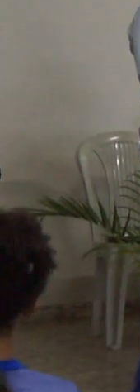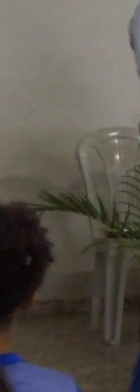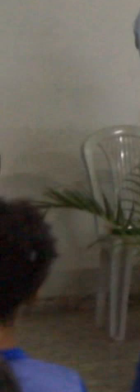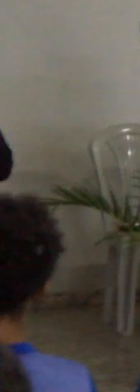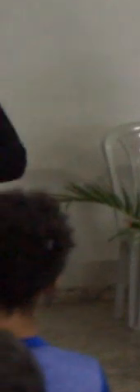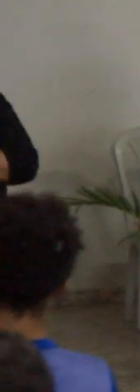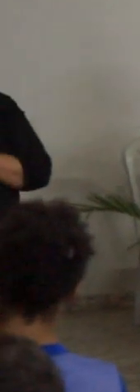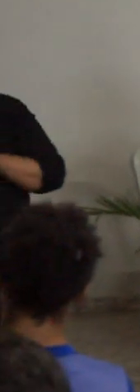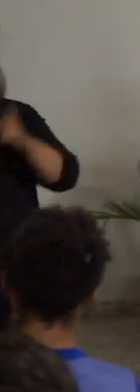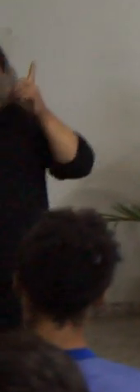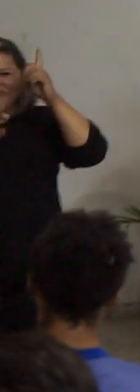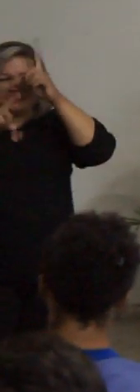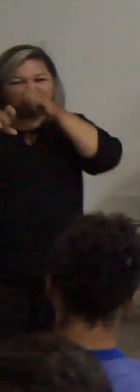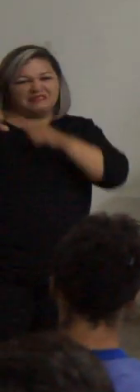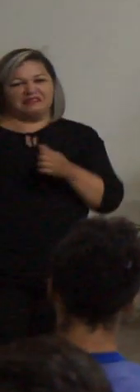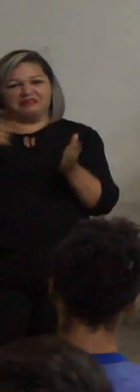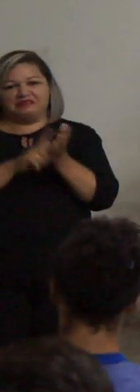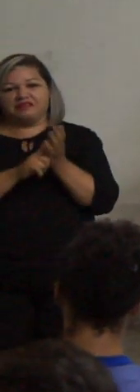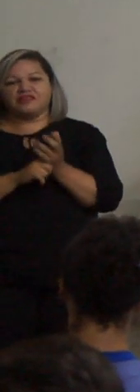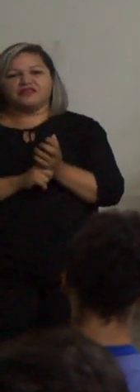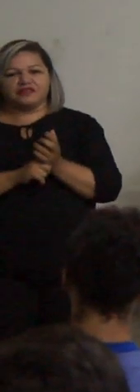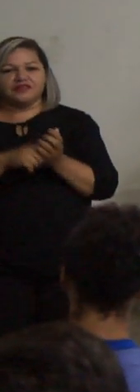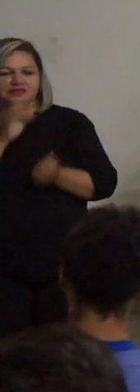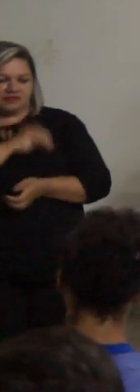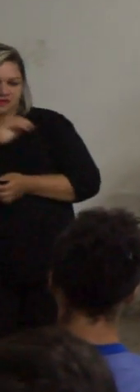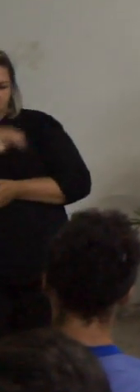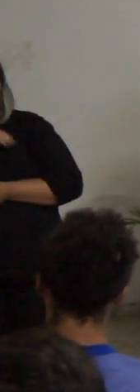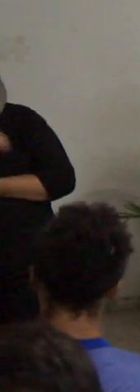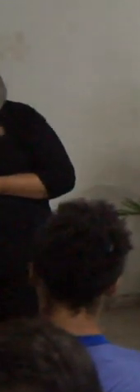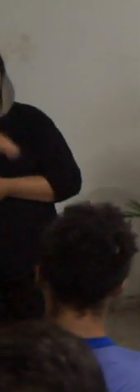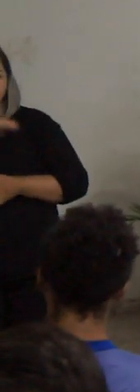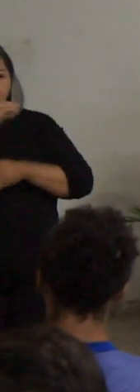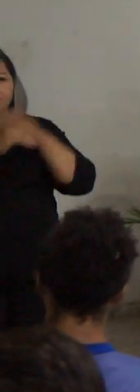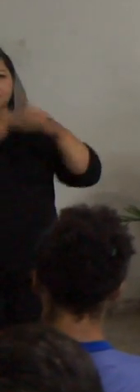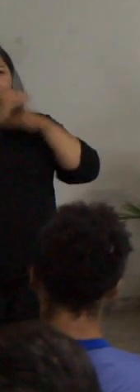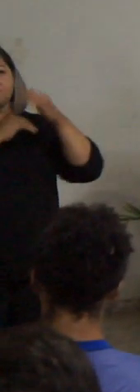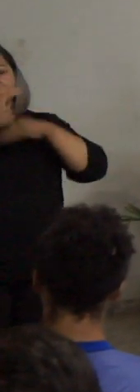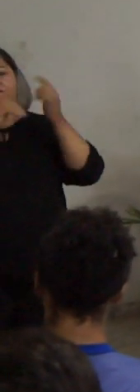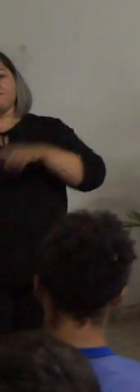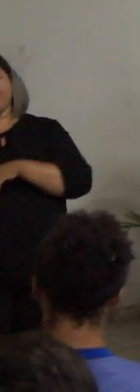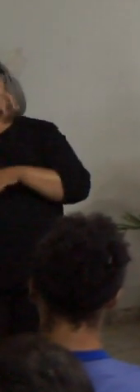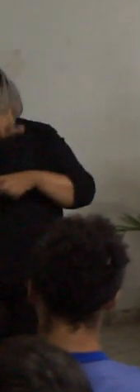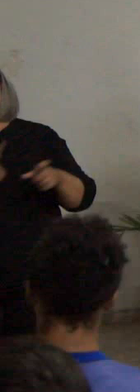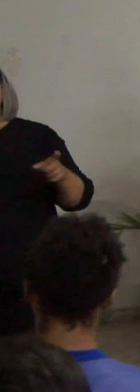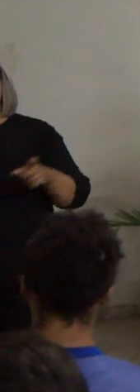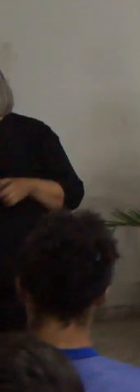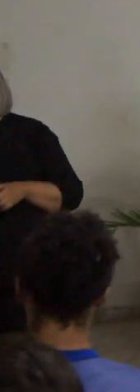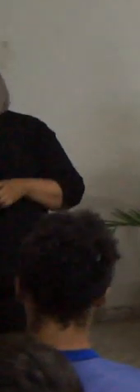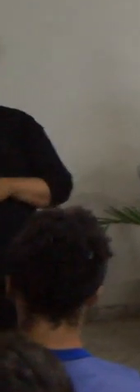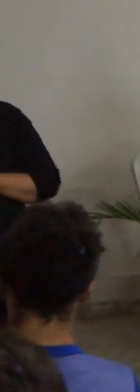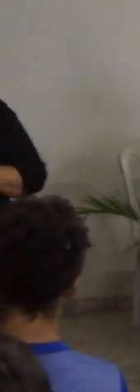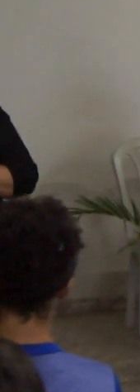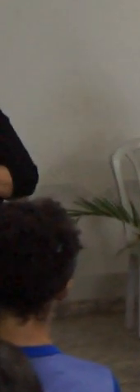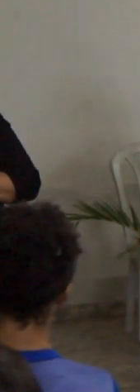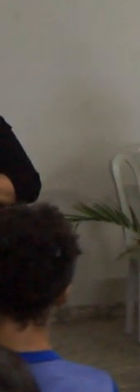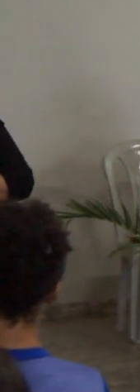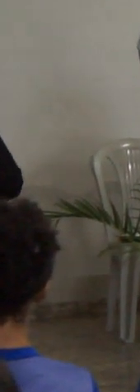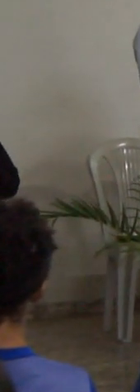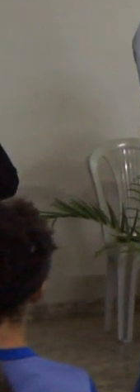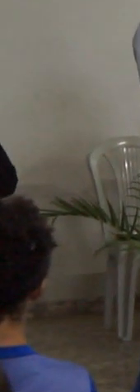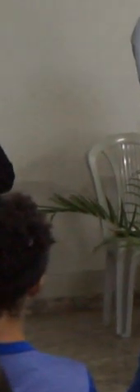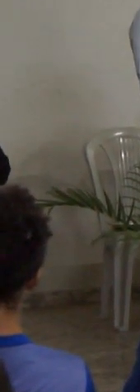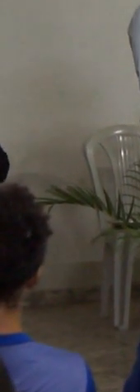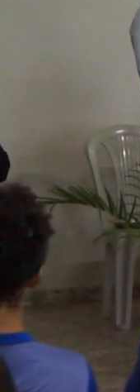falando de dificuldade de folha de pagamento, todo mundo falando de dificuldade de construção, todo mundo falando de dificuldade em todos os aspectos, e Caxias mostra